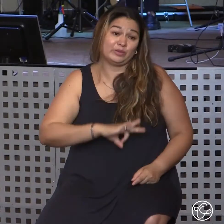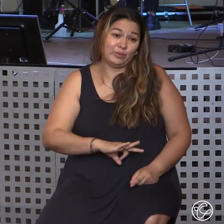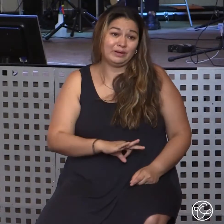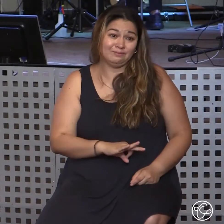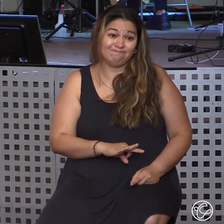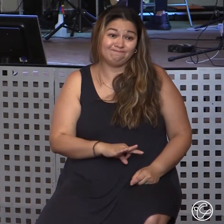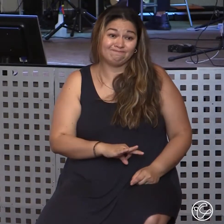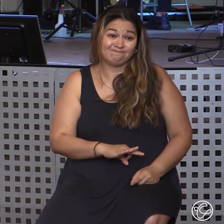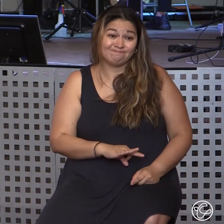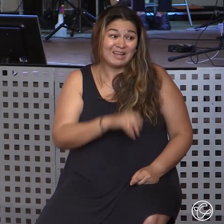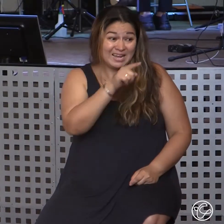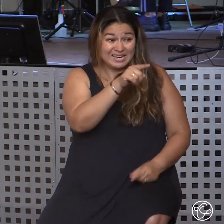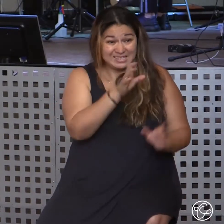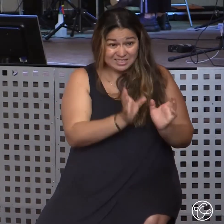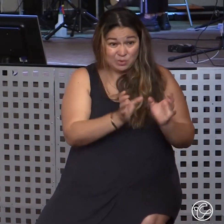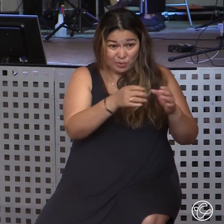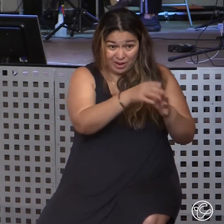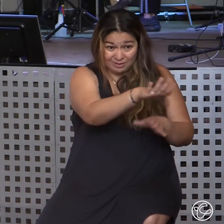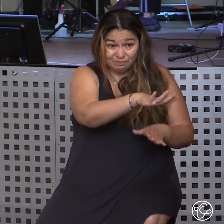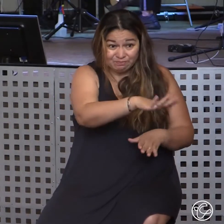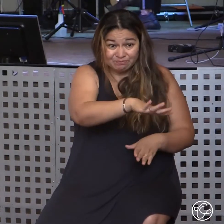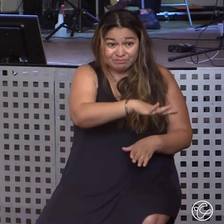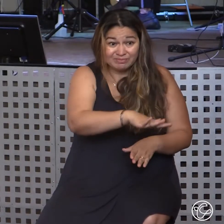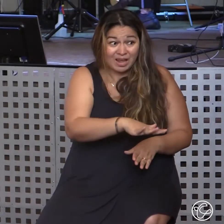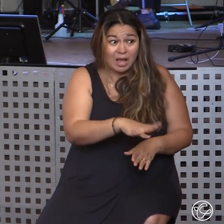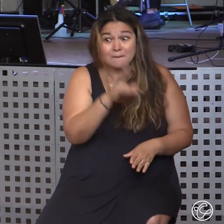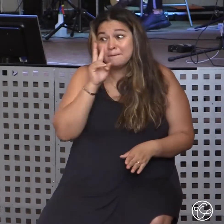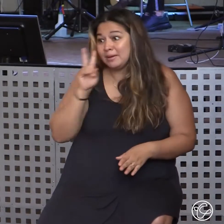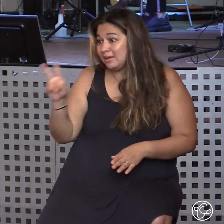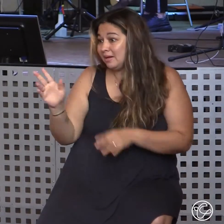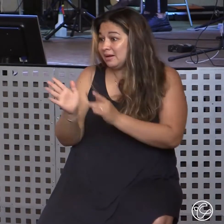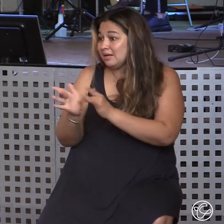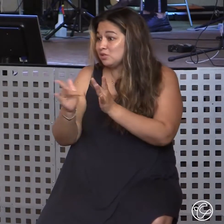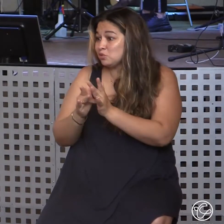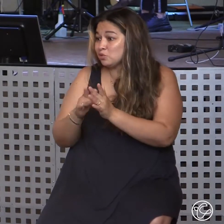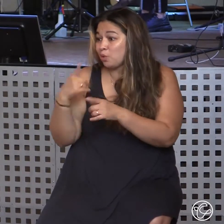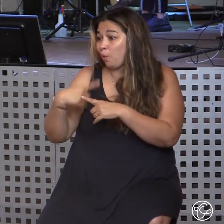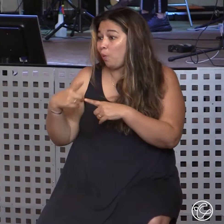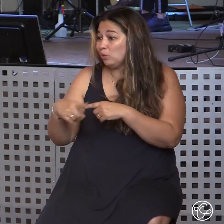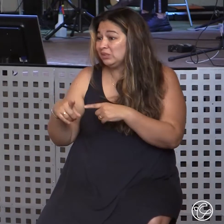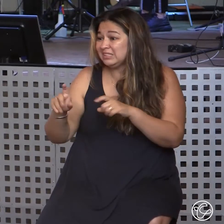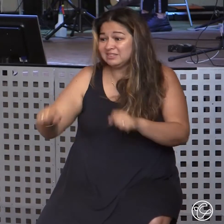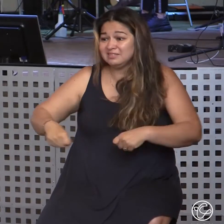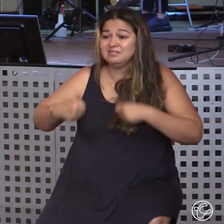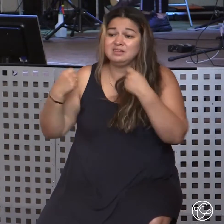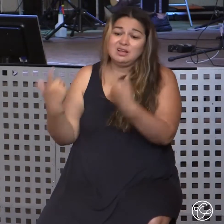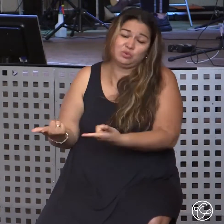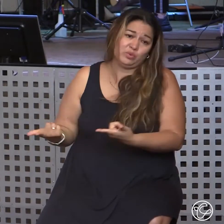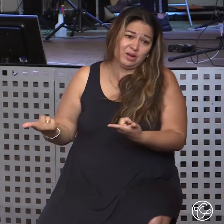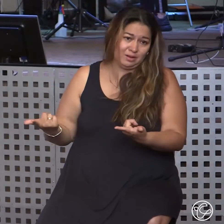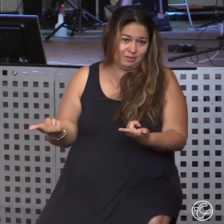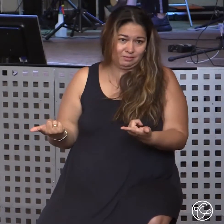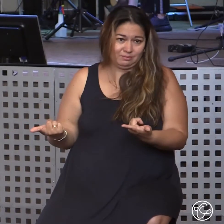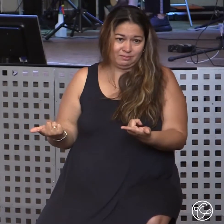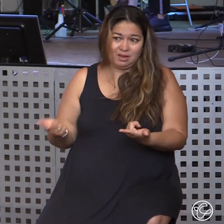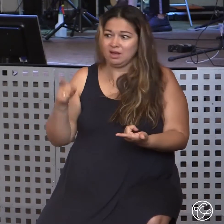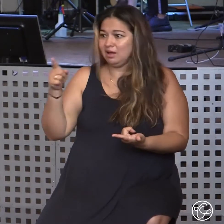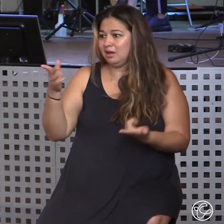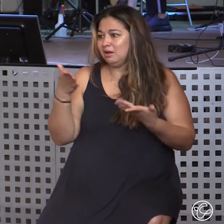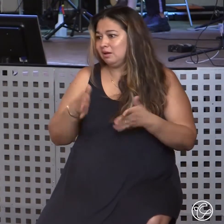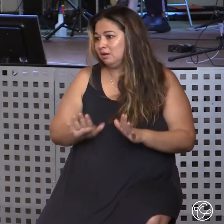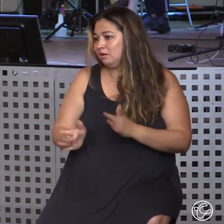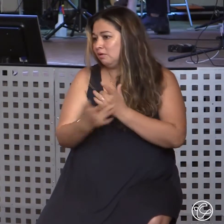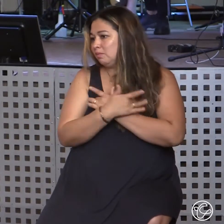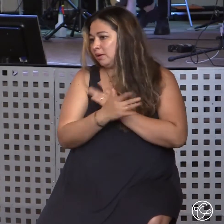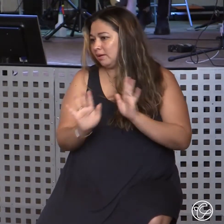más allá. Cuando no ven más allá, no puedes honrar más allá. Y si no honras más allá, no se abre el